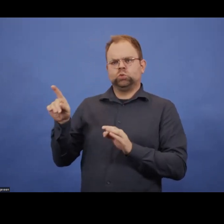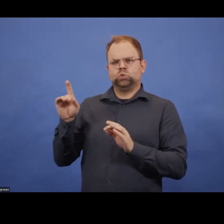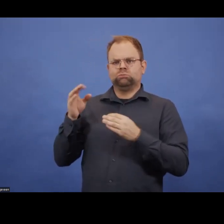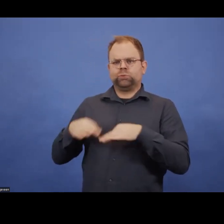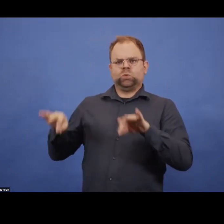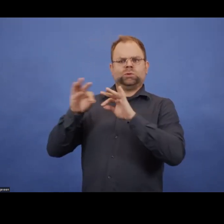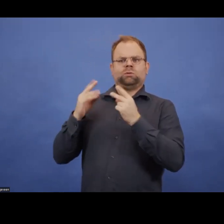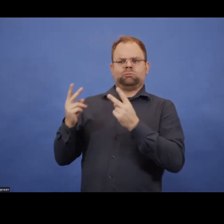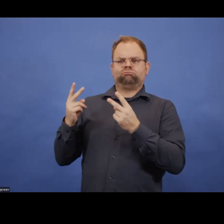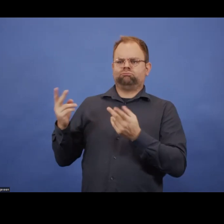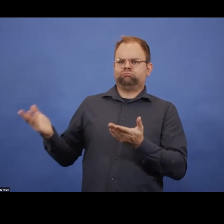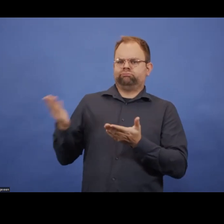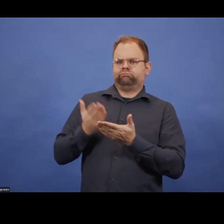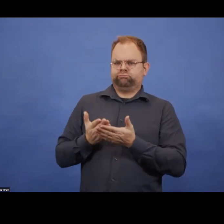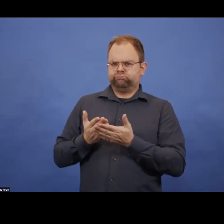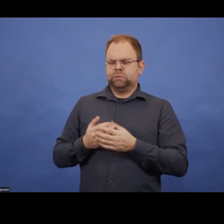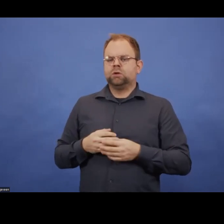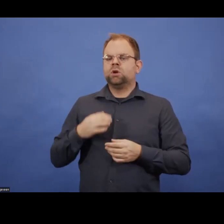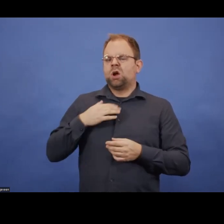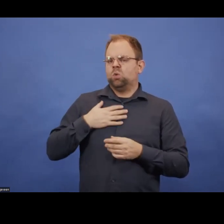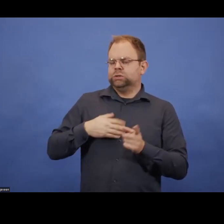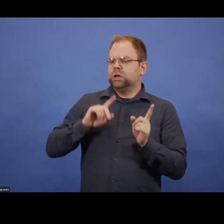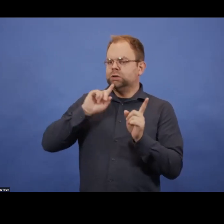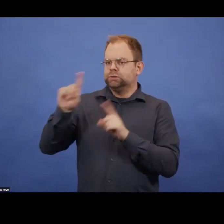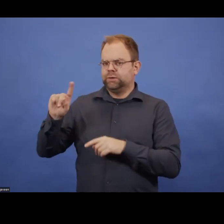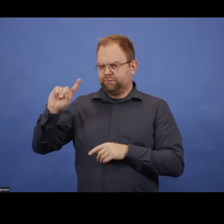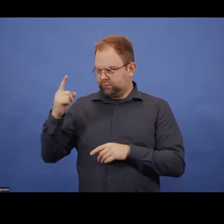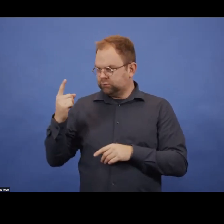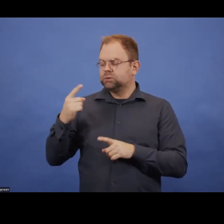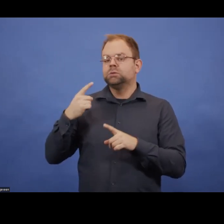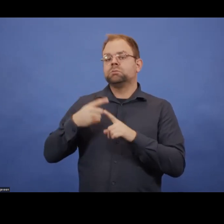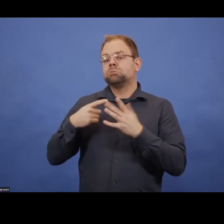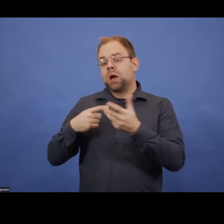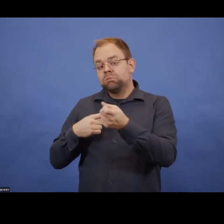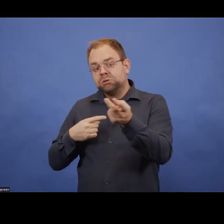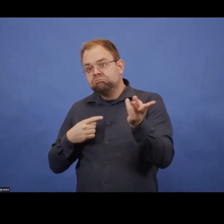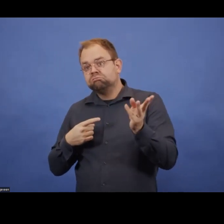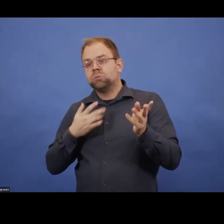aspectos. Yo te voy a dar una respuesta y después voy a pasar a otros compañeros para responderte.